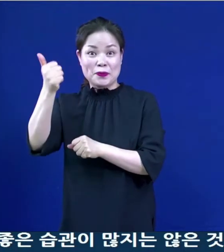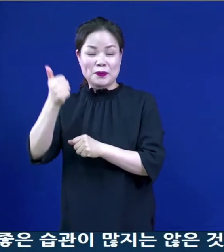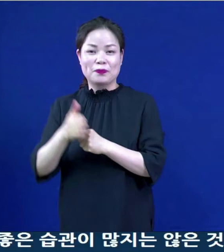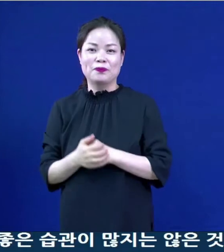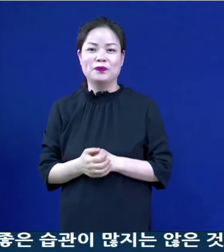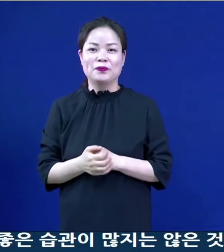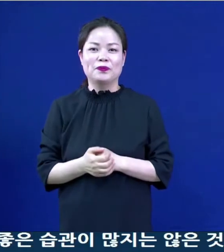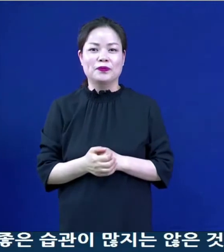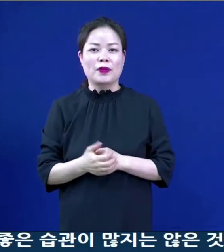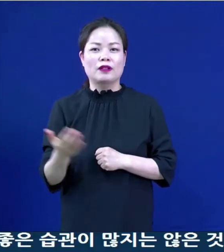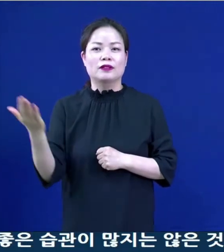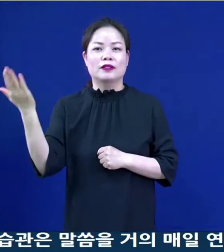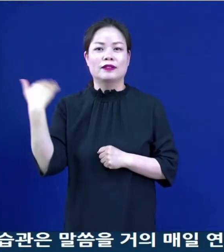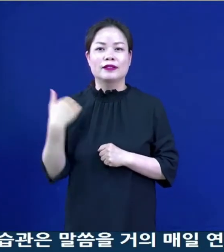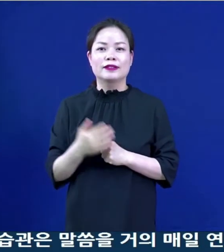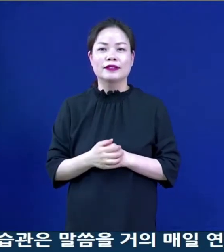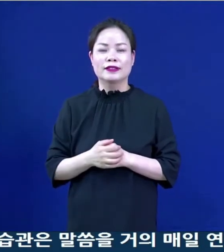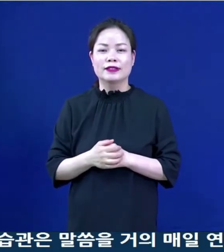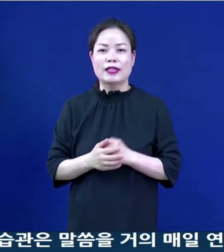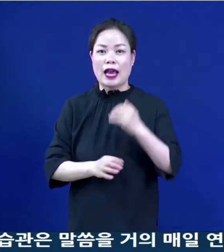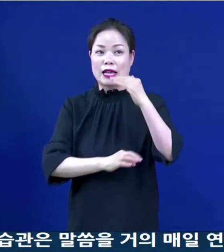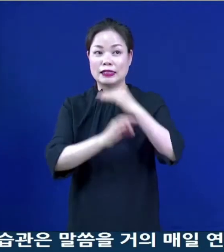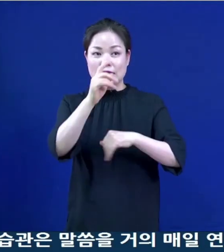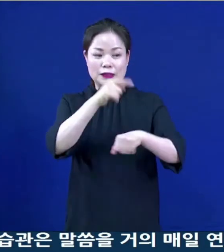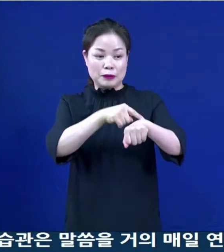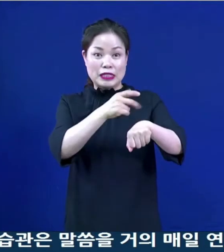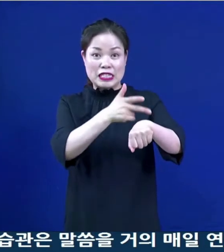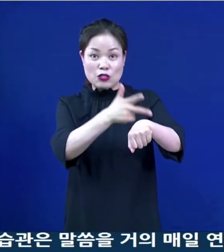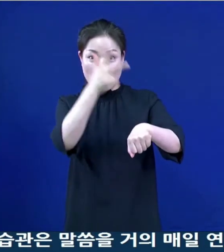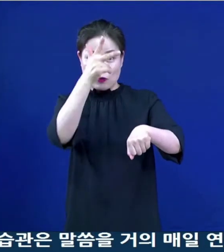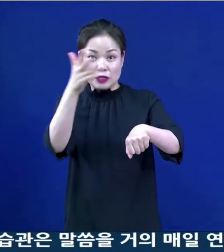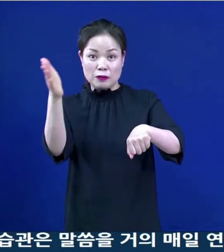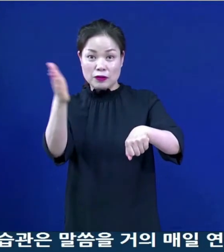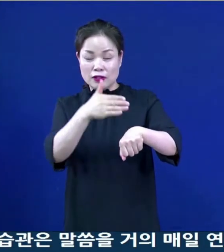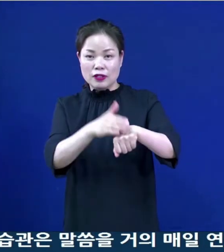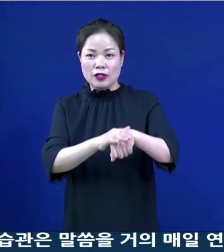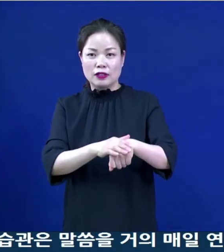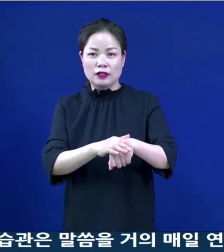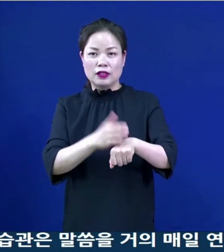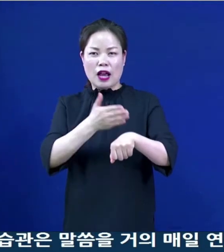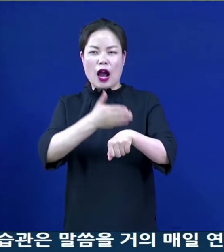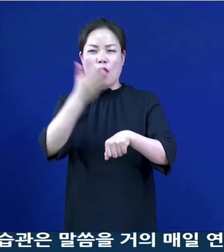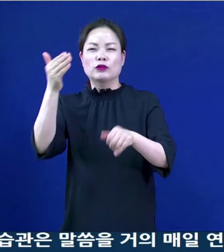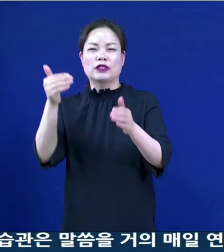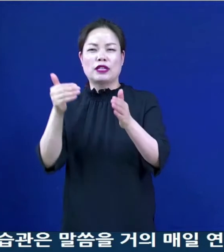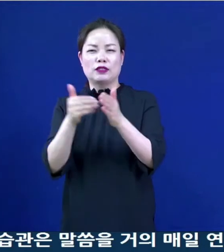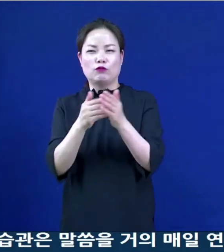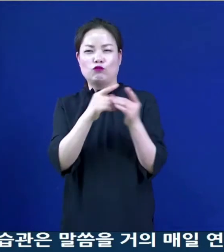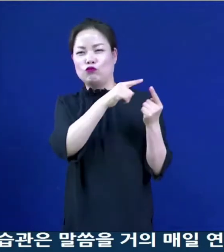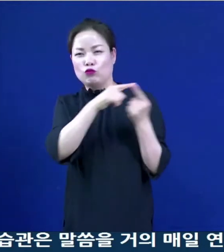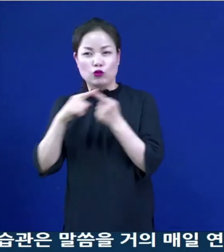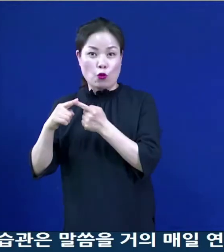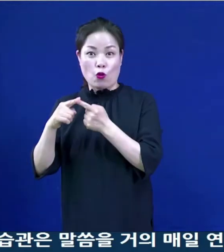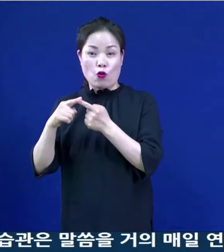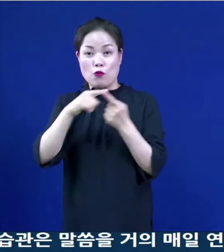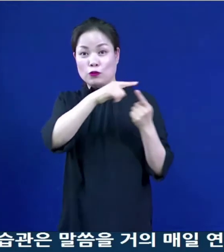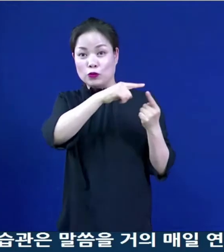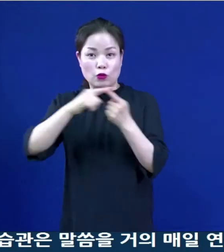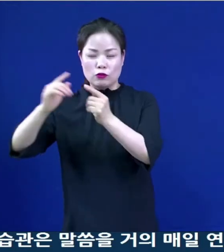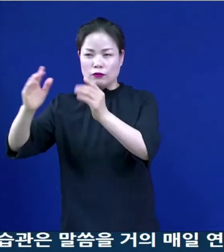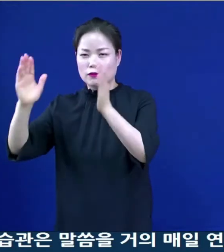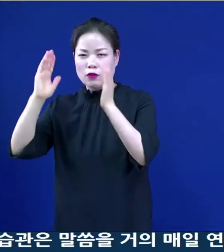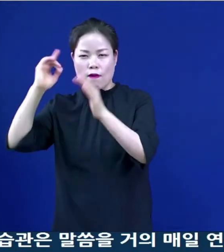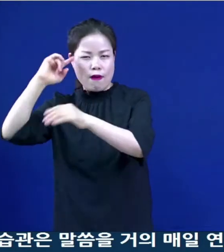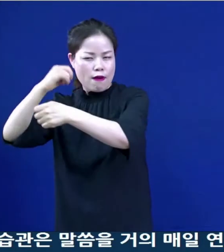이 전에는요, 아침 7시부터 9시까지는 무조건 했어요. 무조건 그